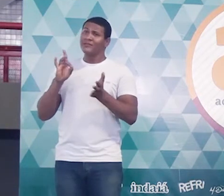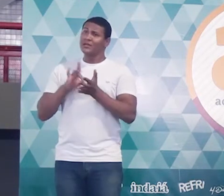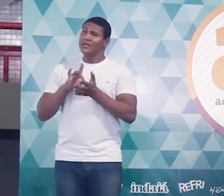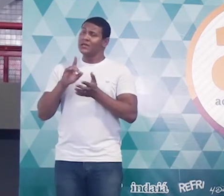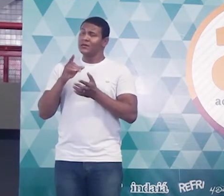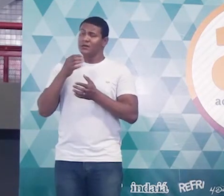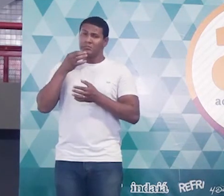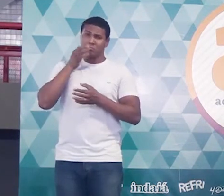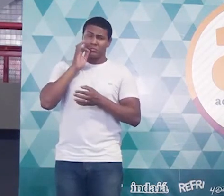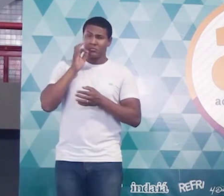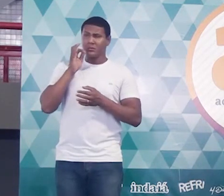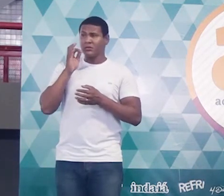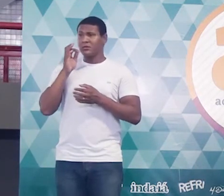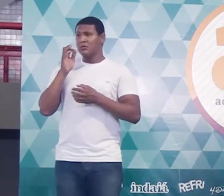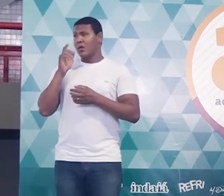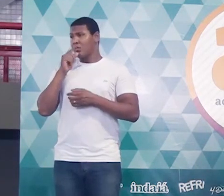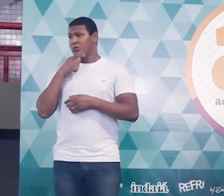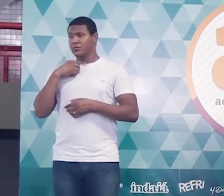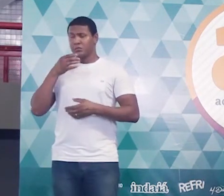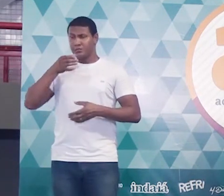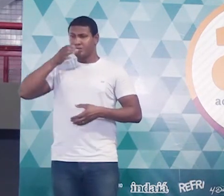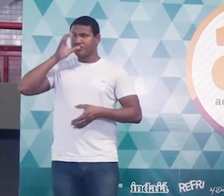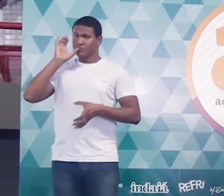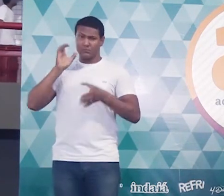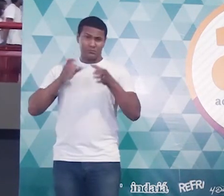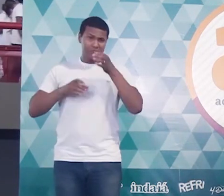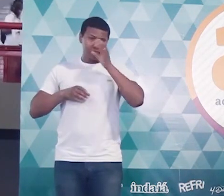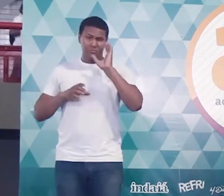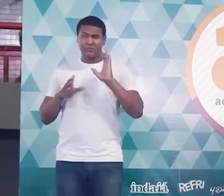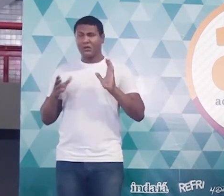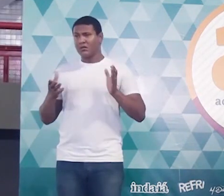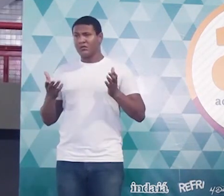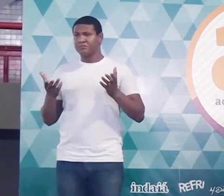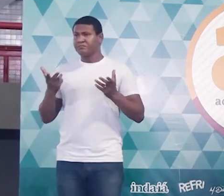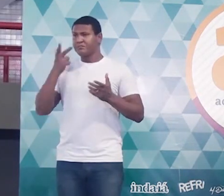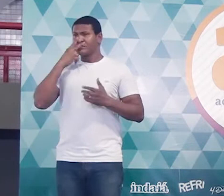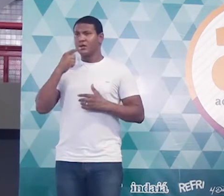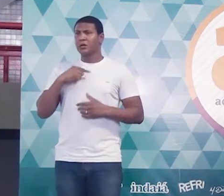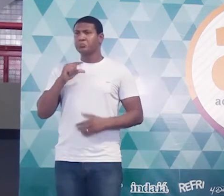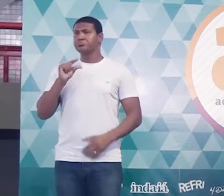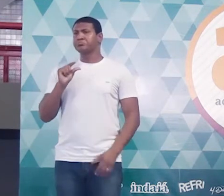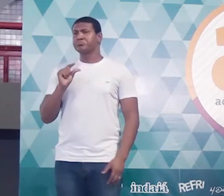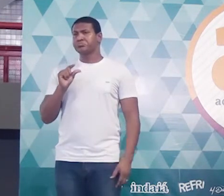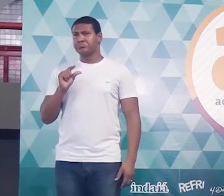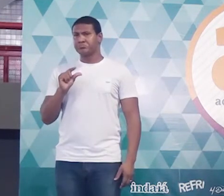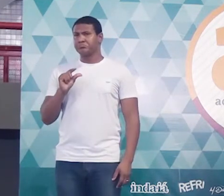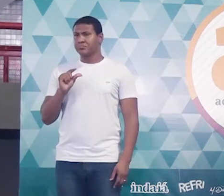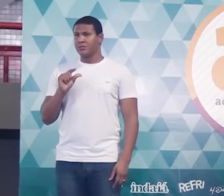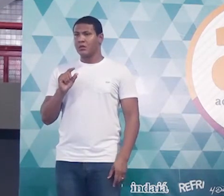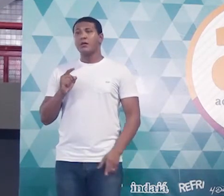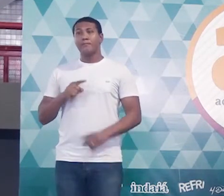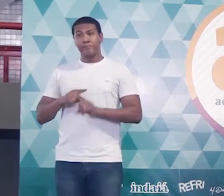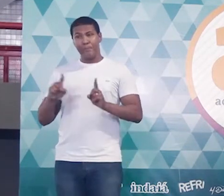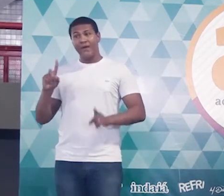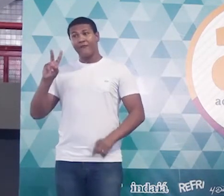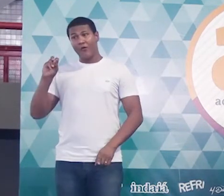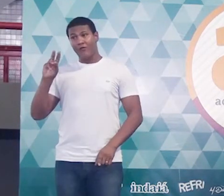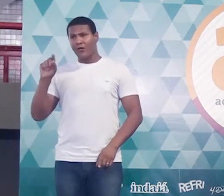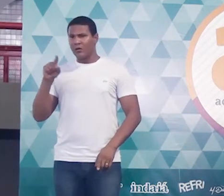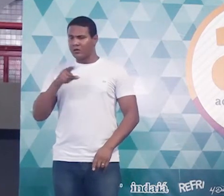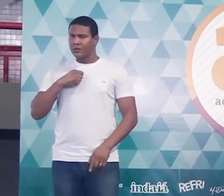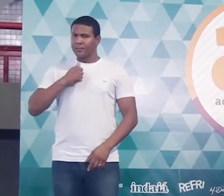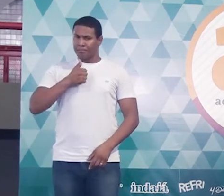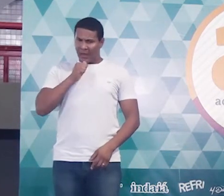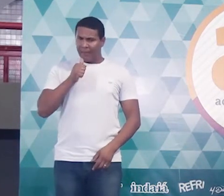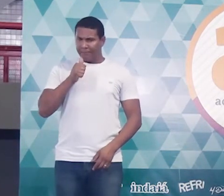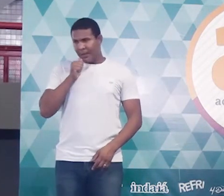desconfortável, mas não é considerado um choque térmico porque a região é muito pequena. Mas a avó da gente diz, não beba